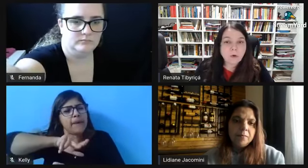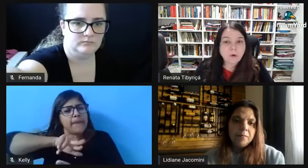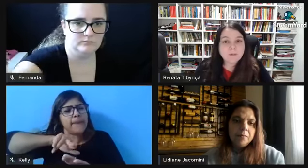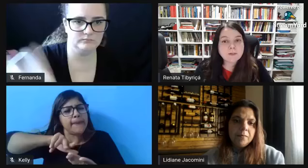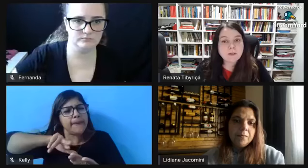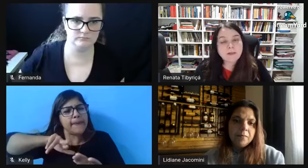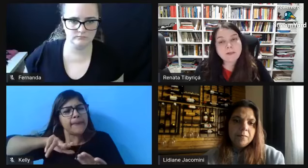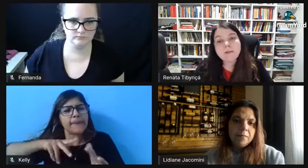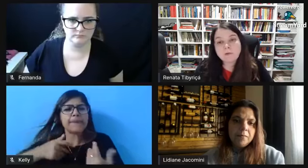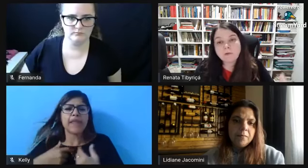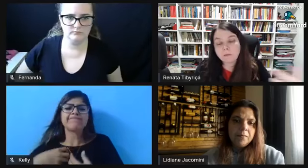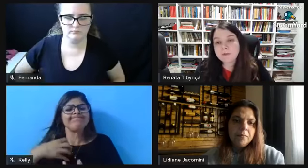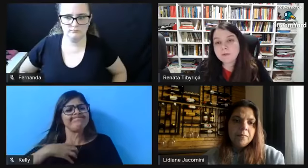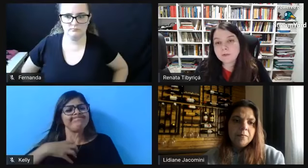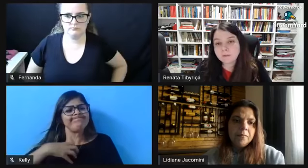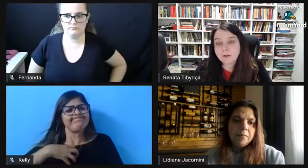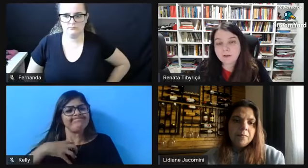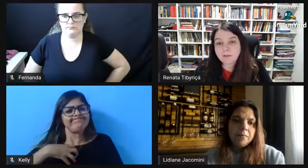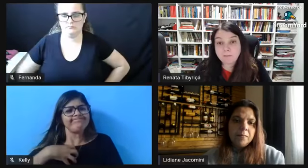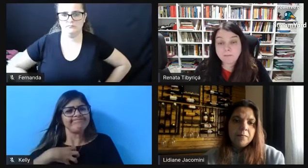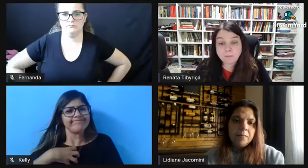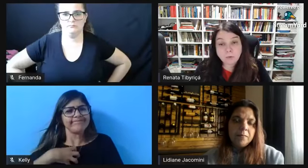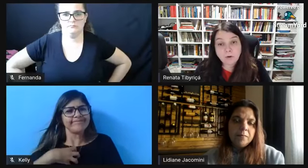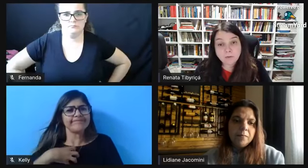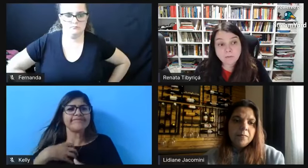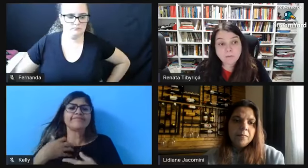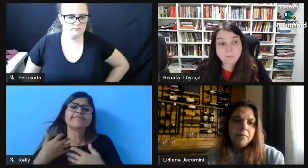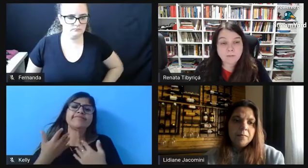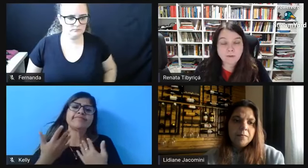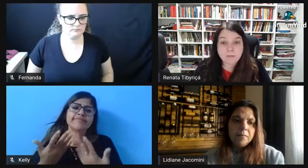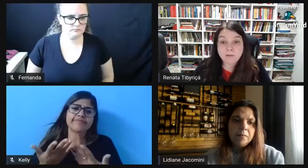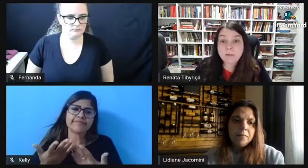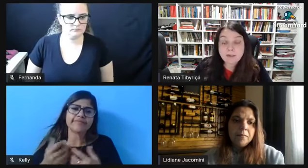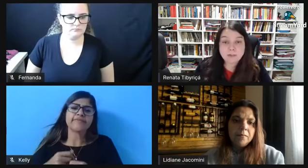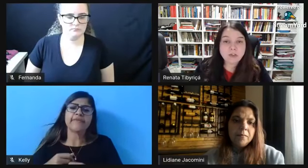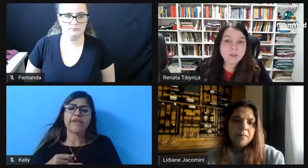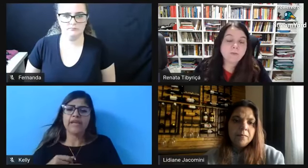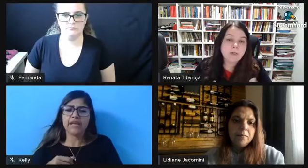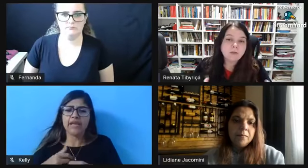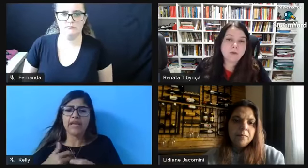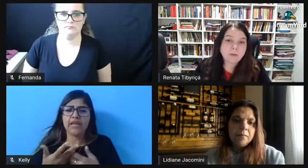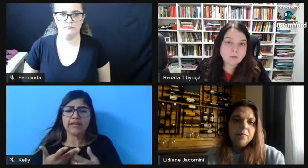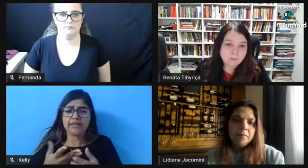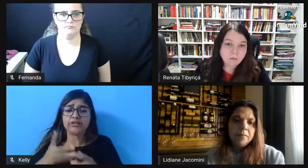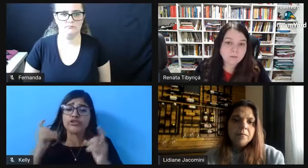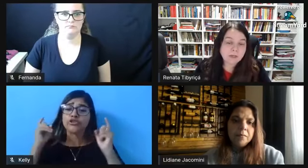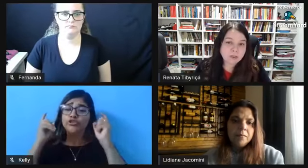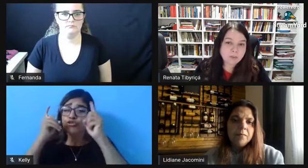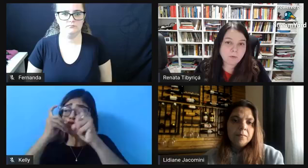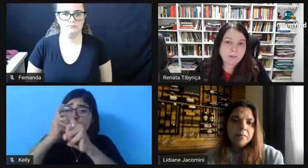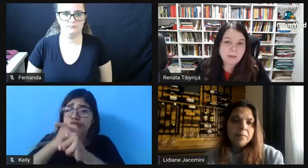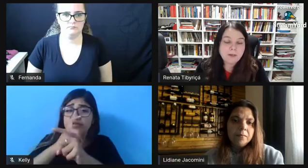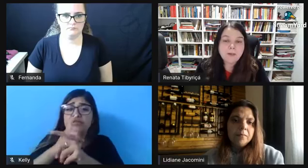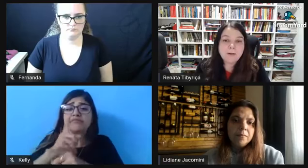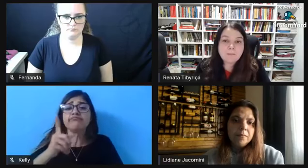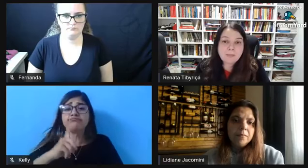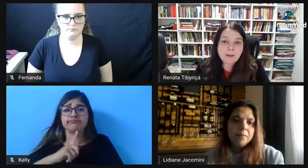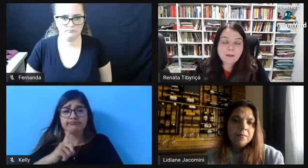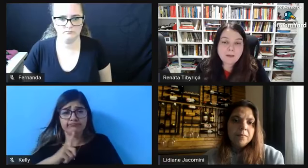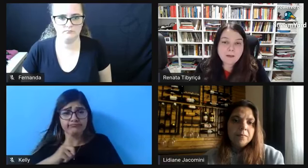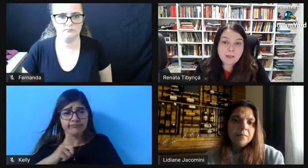esses sintomas, e esses sintomas tornam a minha vida bastante difícil e eu tenho dificuldade de